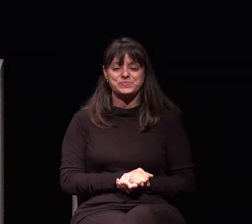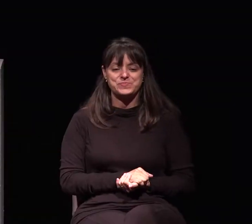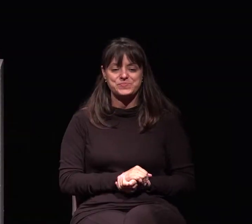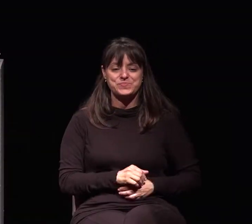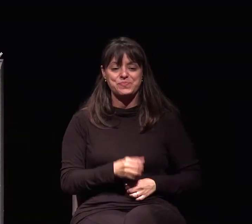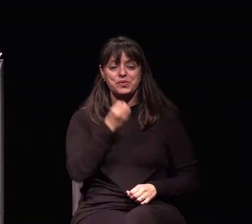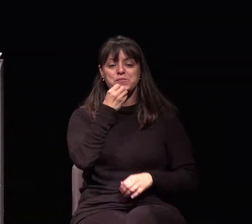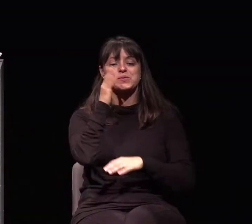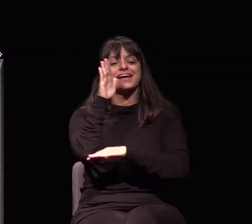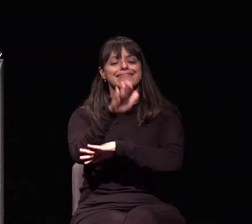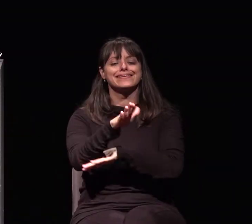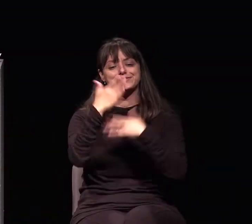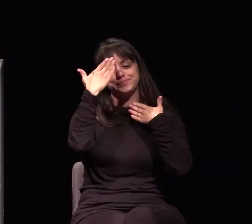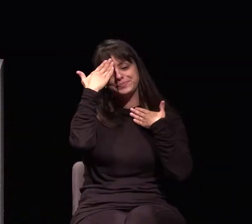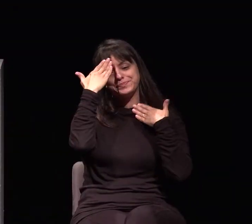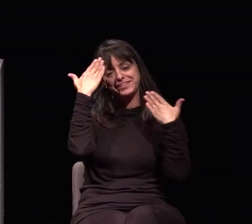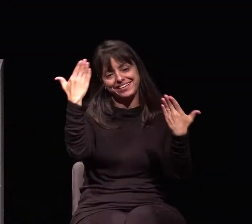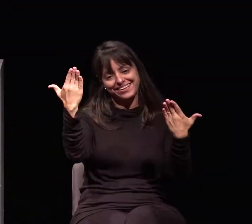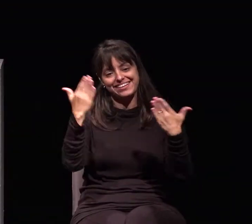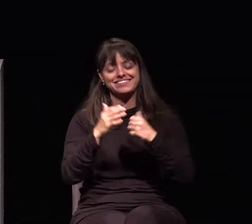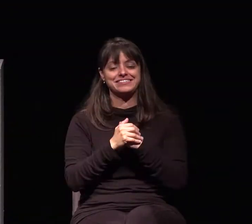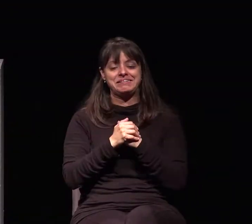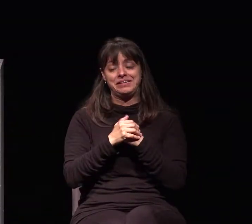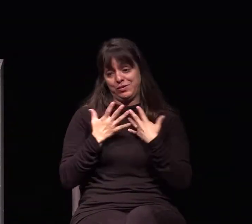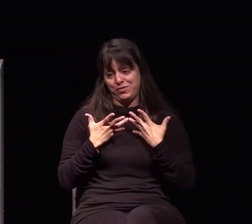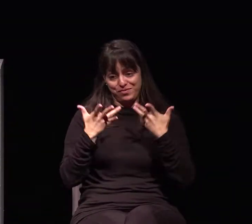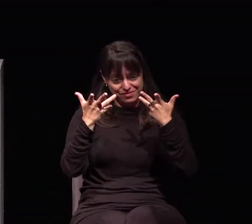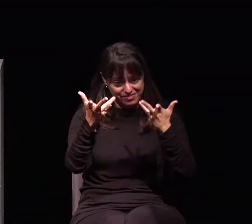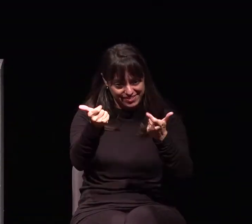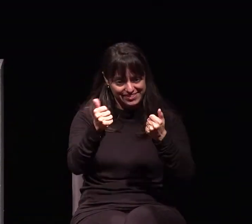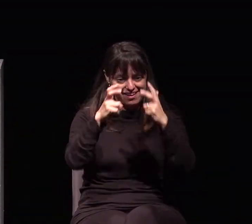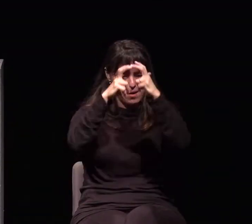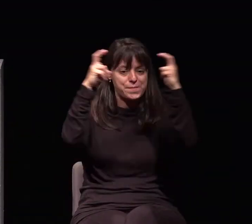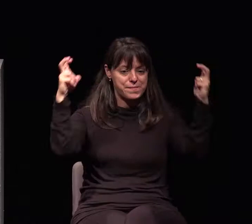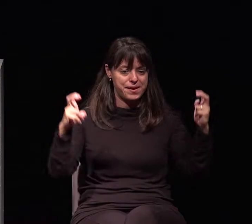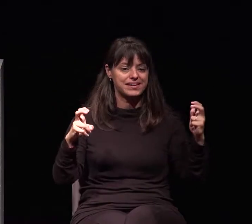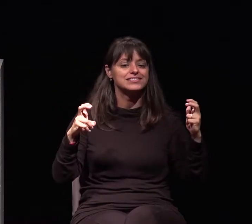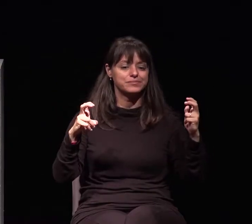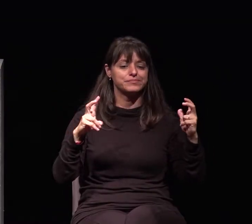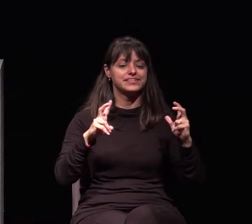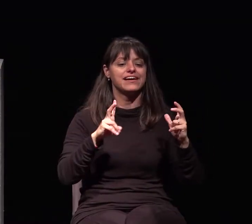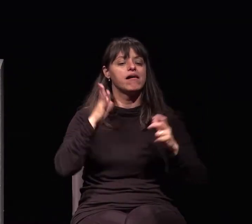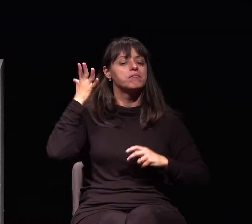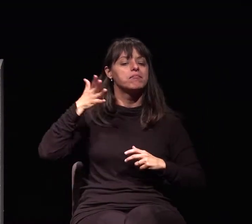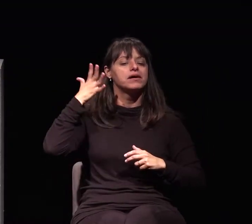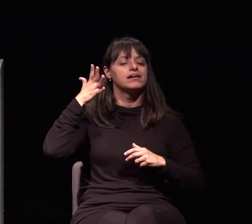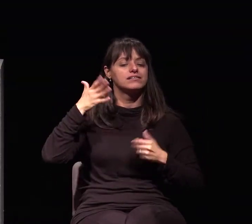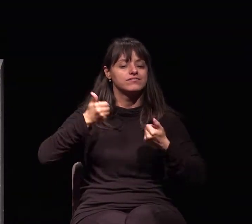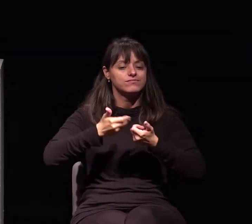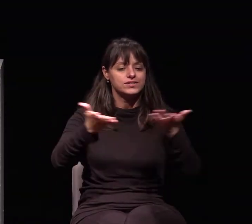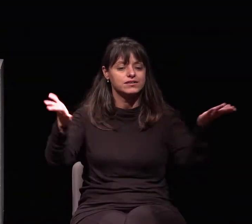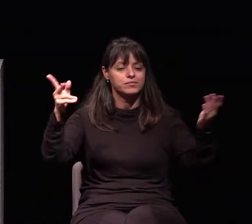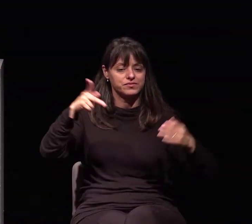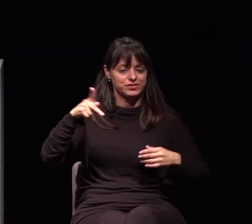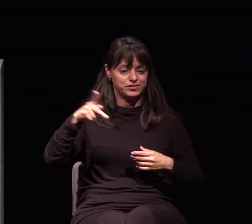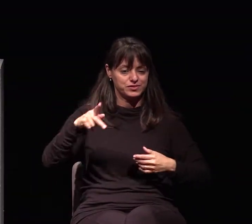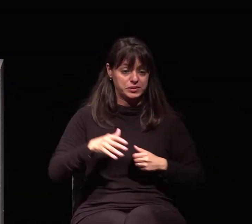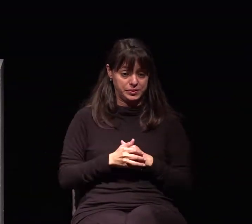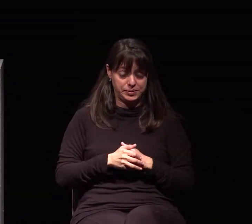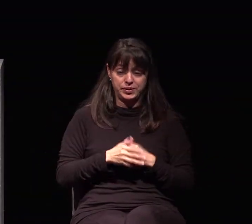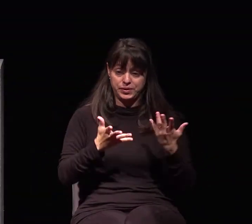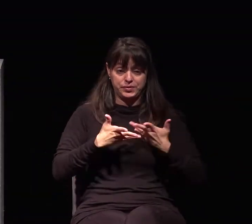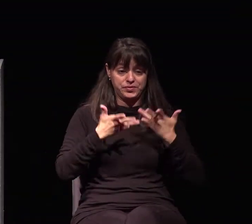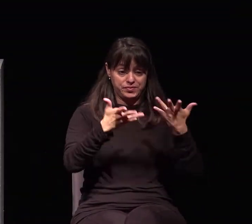Gente, boa tarde, obrigada pelo convite, aqui o MASP Professores, o convite feito pela Amanda